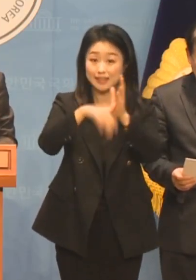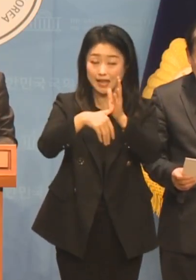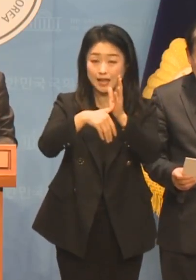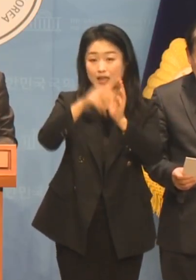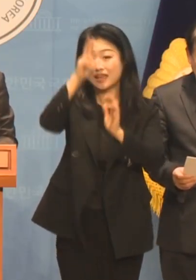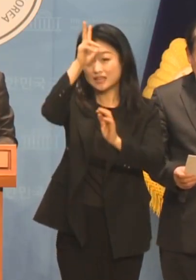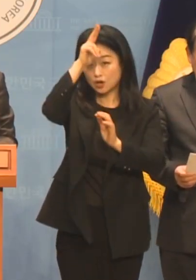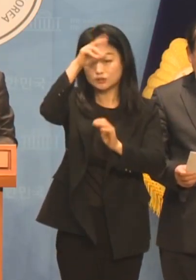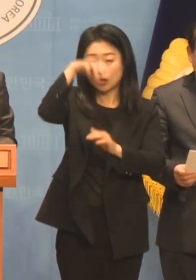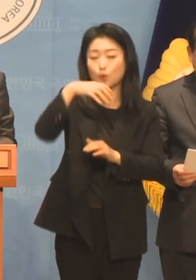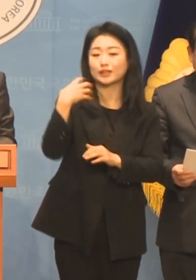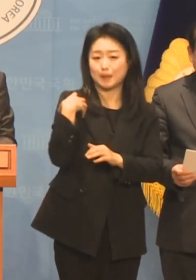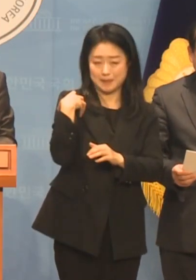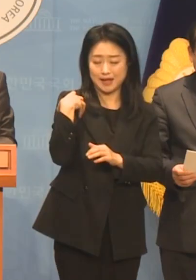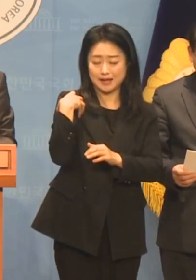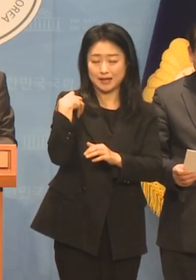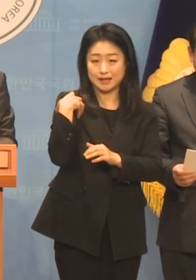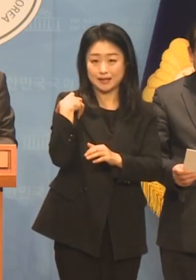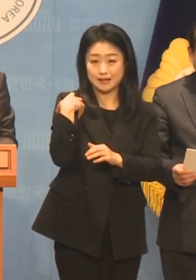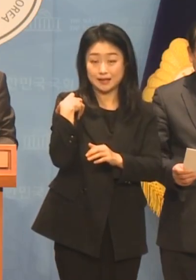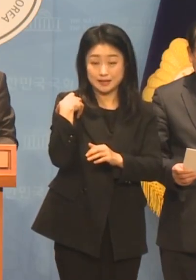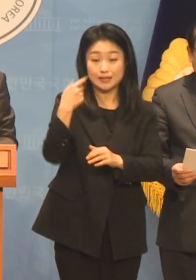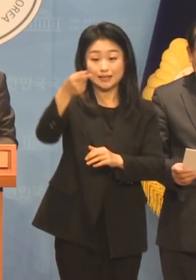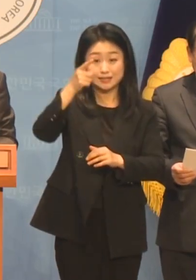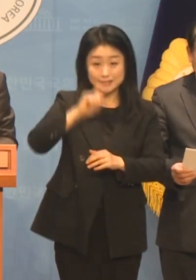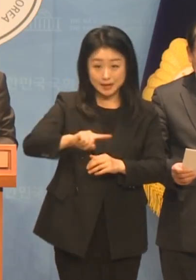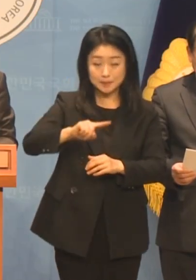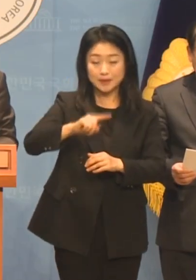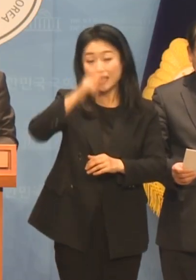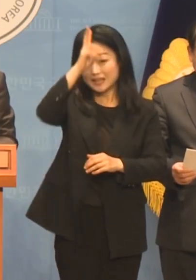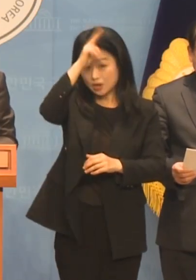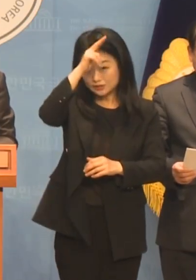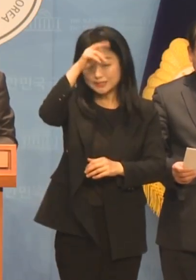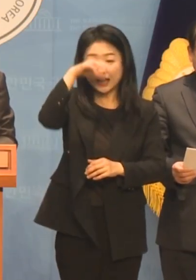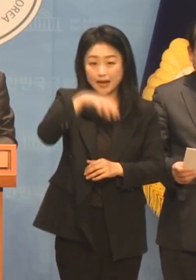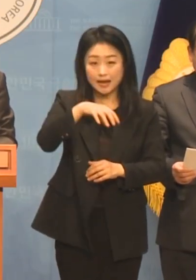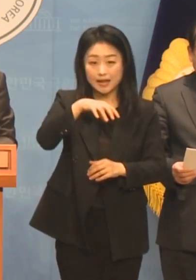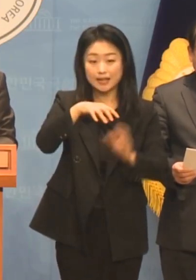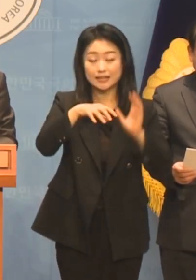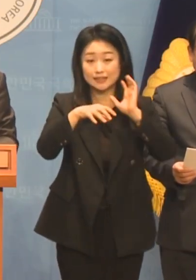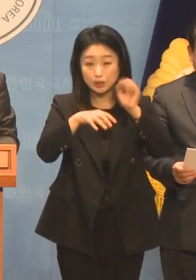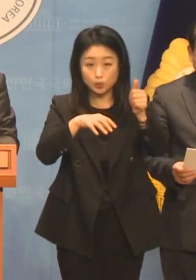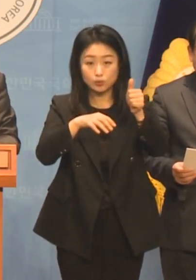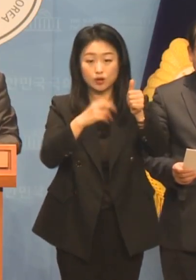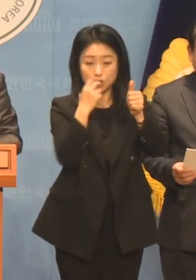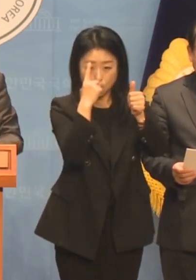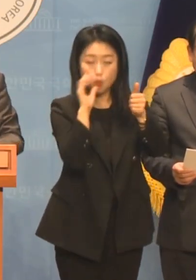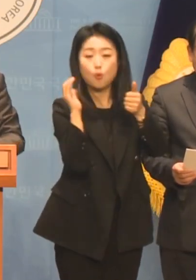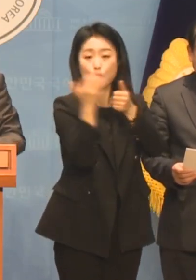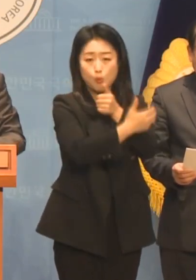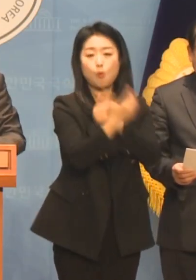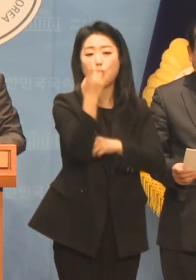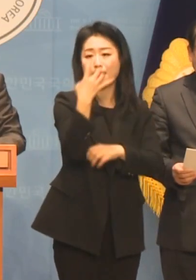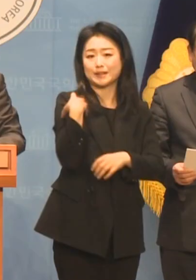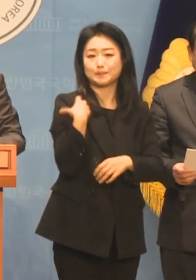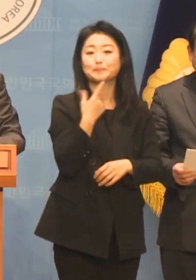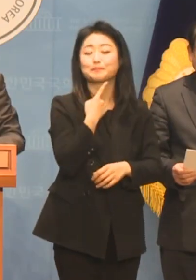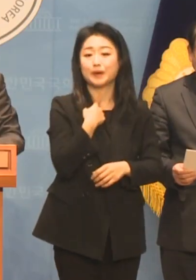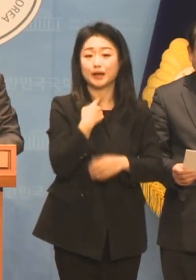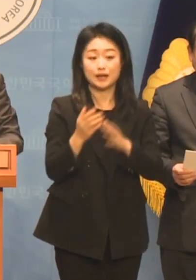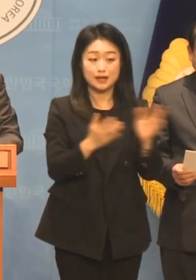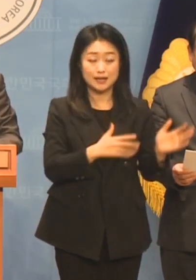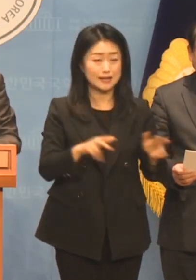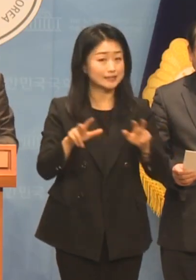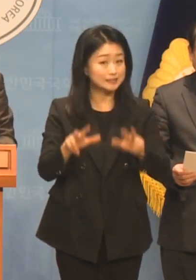담당으로 출발하여 제2공화국까지 경찰이 대통령 경호를 맡았습니다. 현재의 경호처는